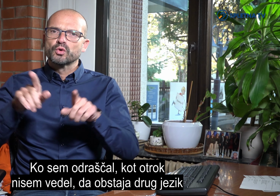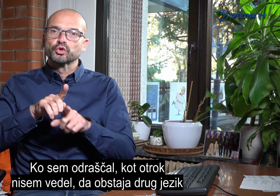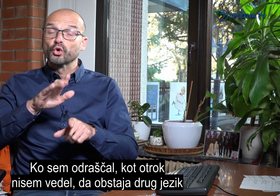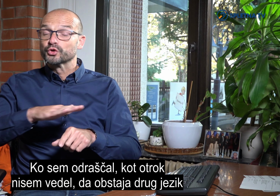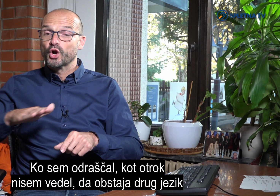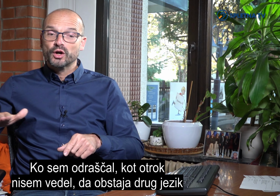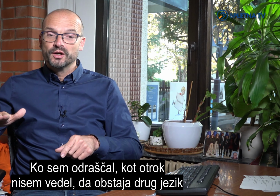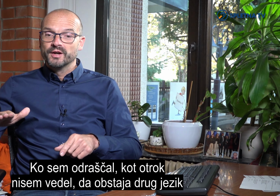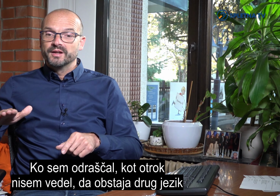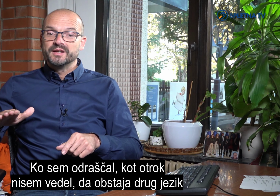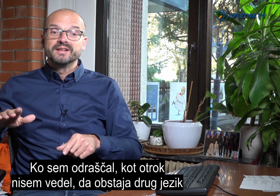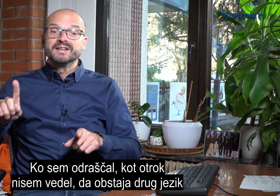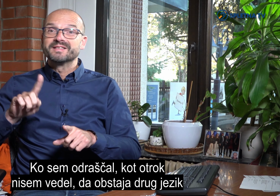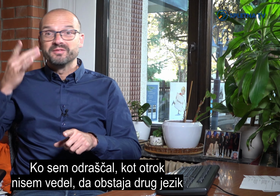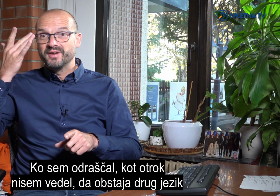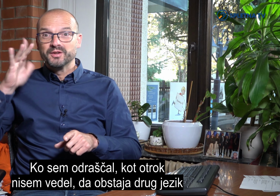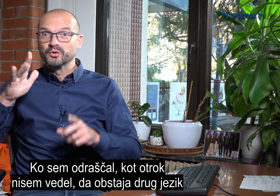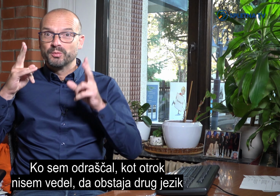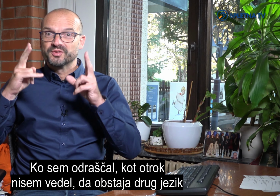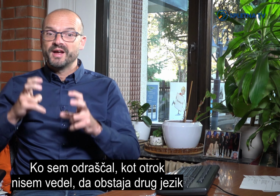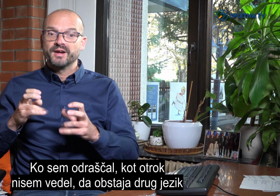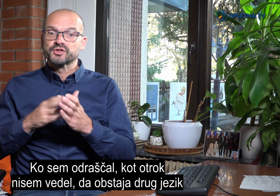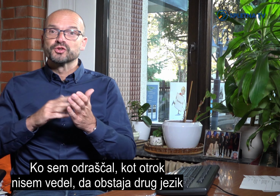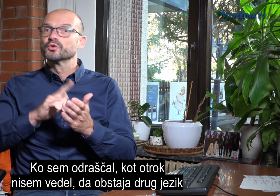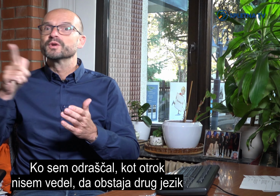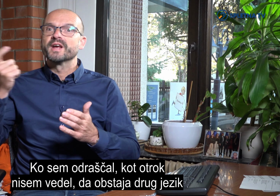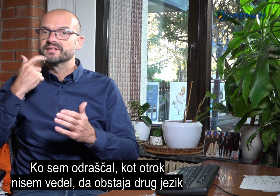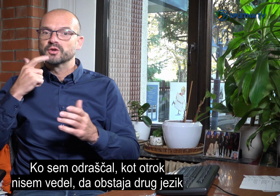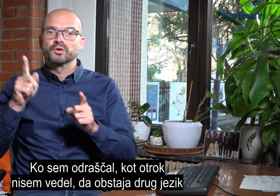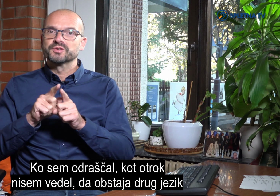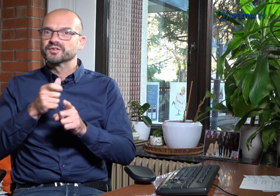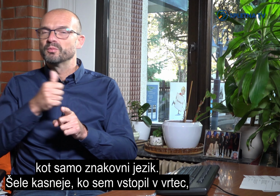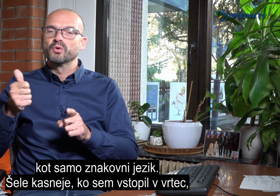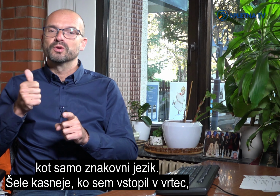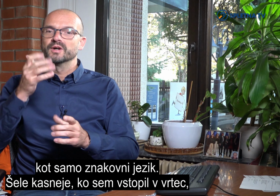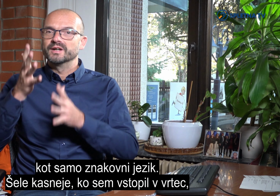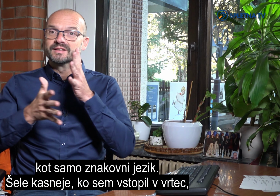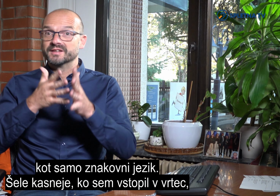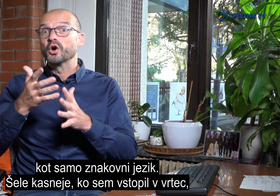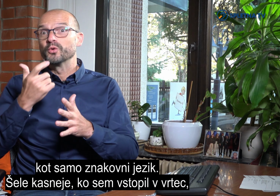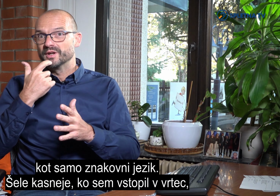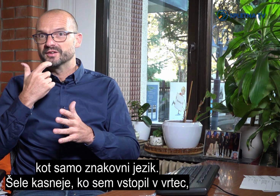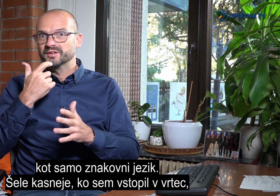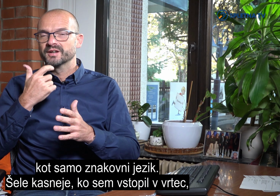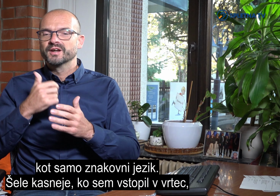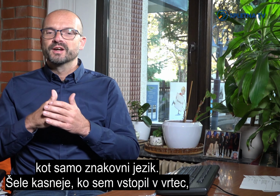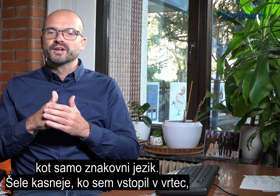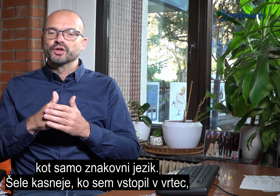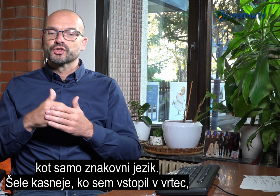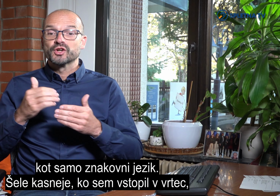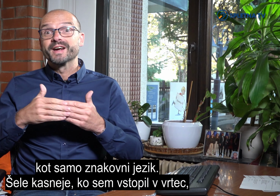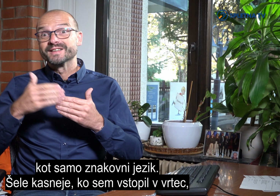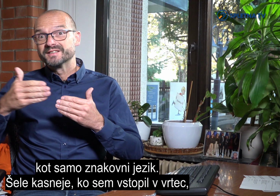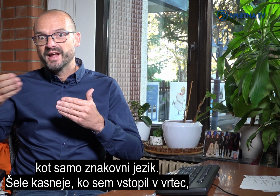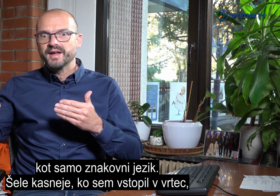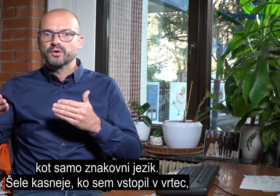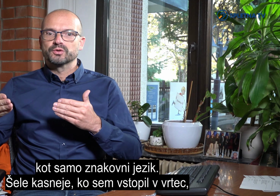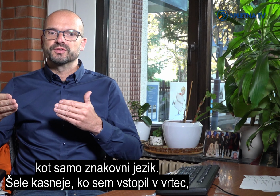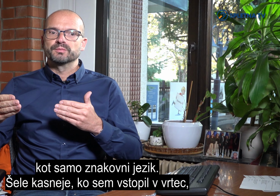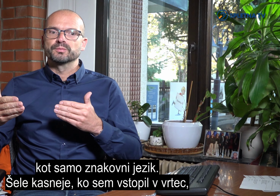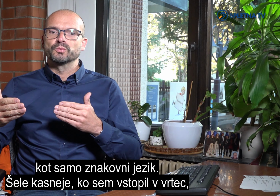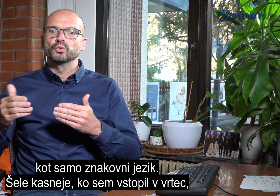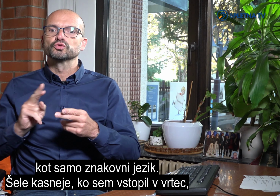odraščal kot otrok, niti nisem vedel, da obstaja kakšen drug jezik kot samo znakovni jezik. Šele